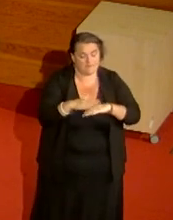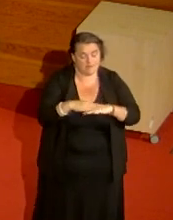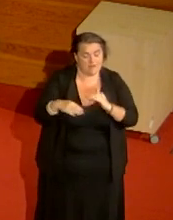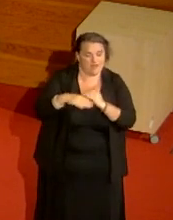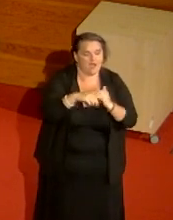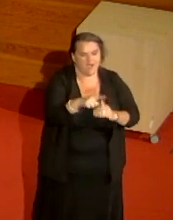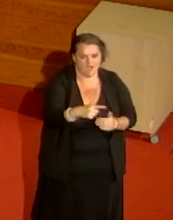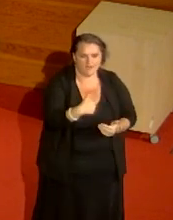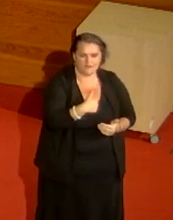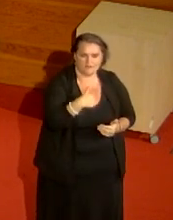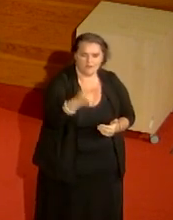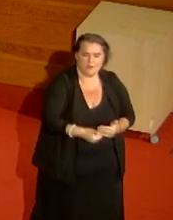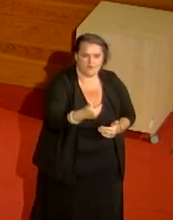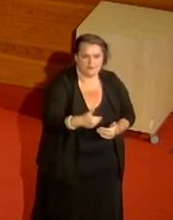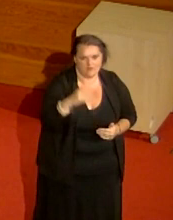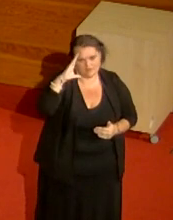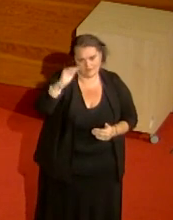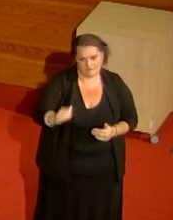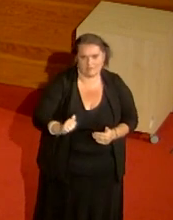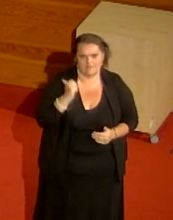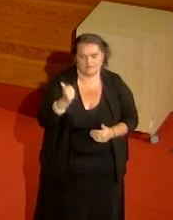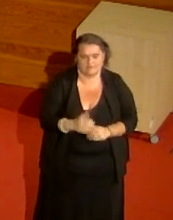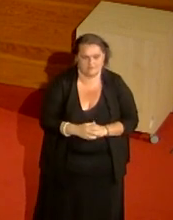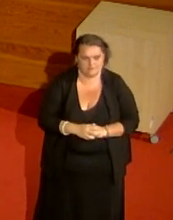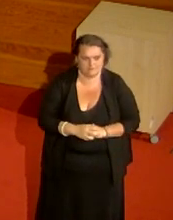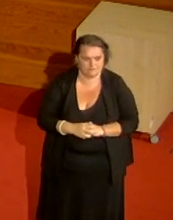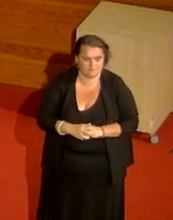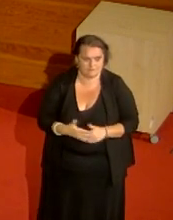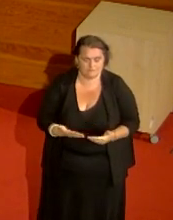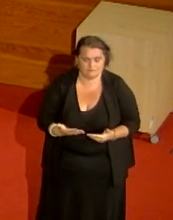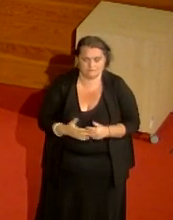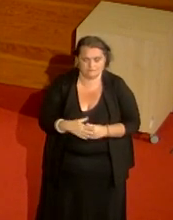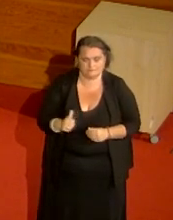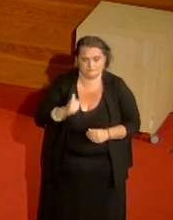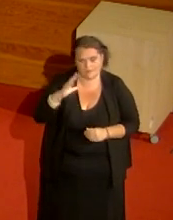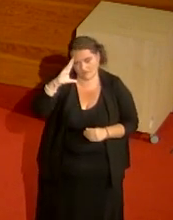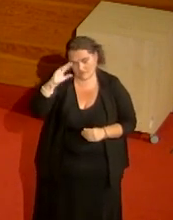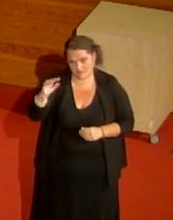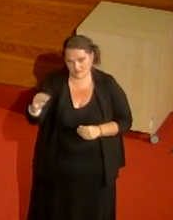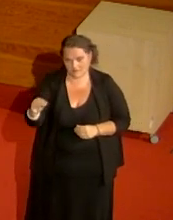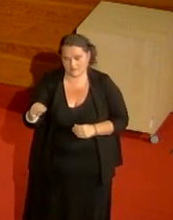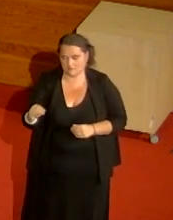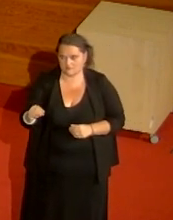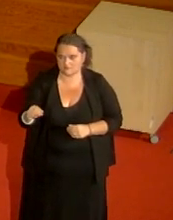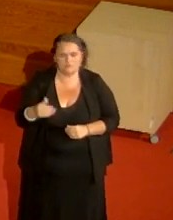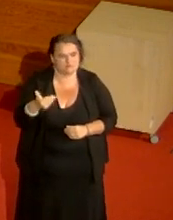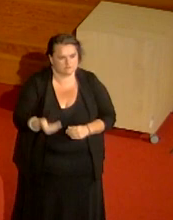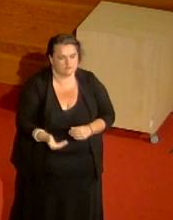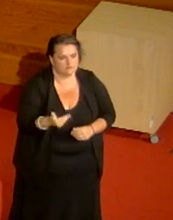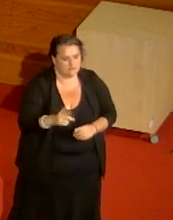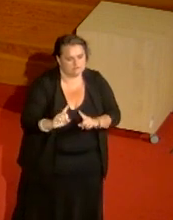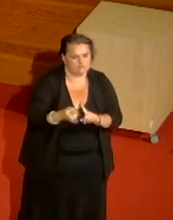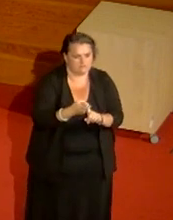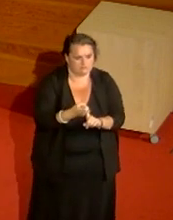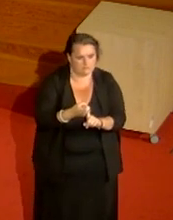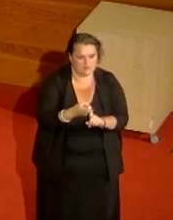uno de los muchos sesgos que podemos encontrar en las inteligencias artificiales y que es importante identificarlos